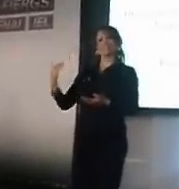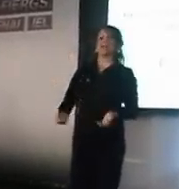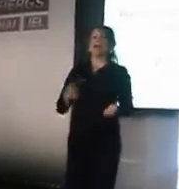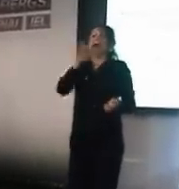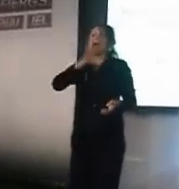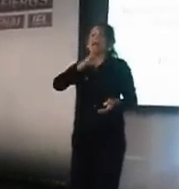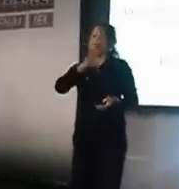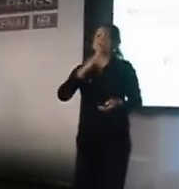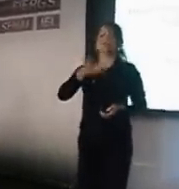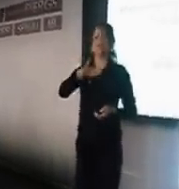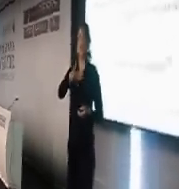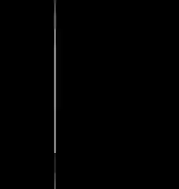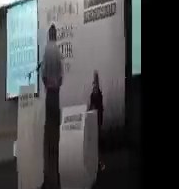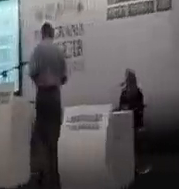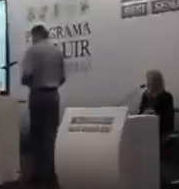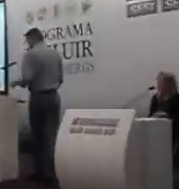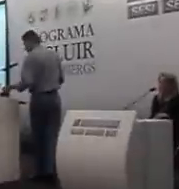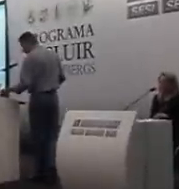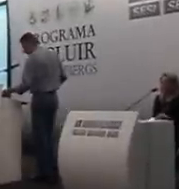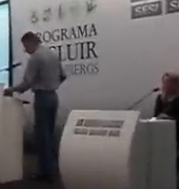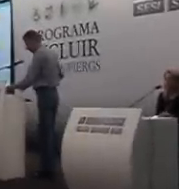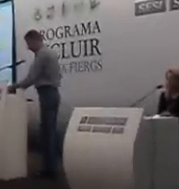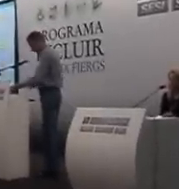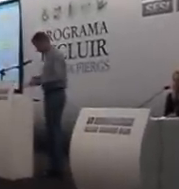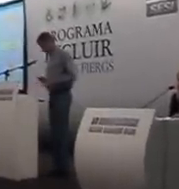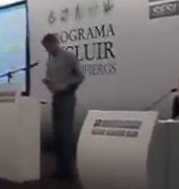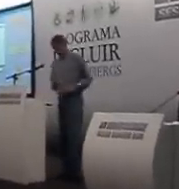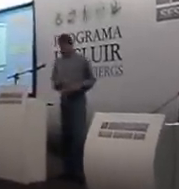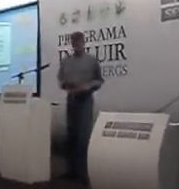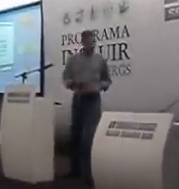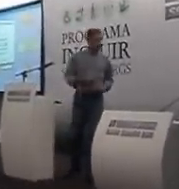apresentar rapidamente. Eu sou dirigente sindical.